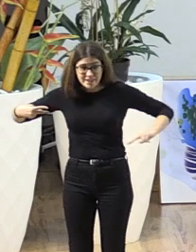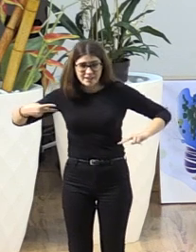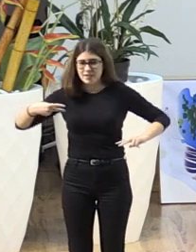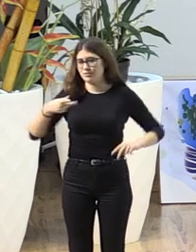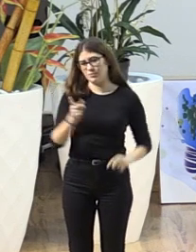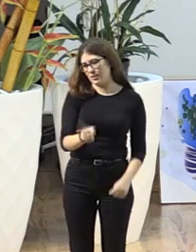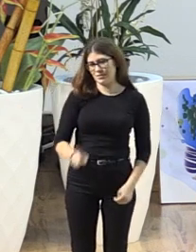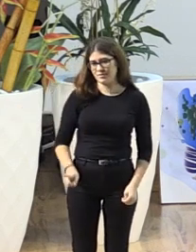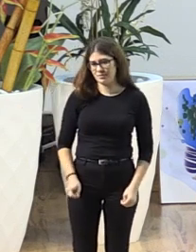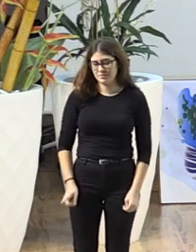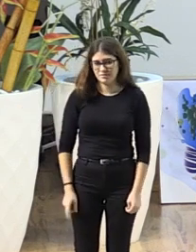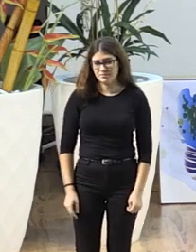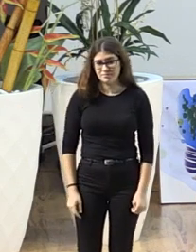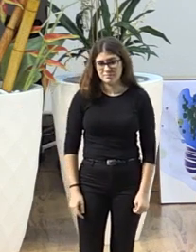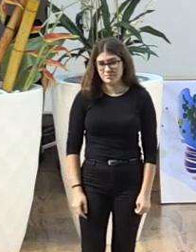postal.